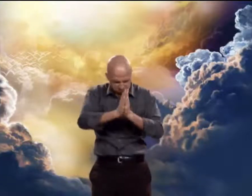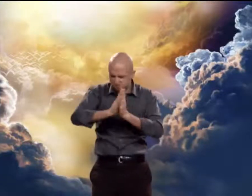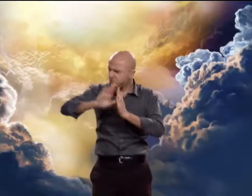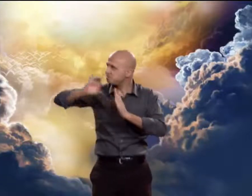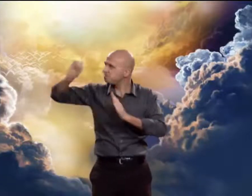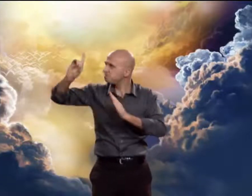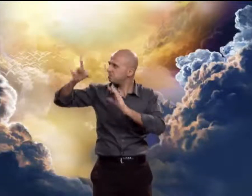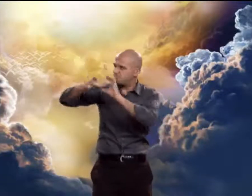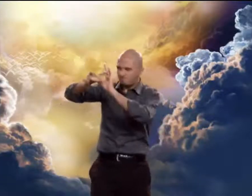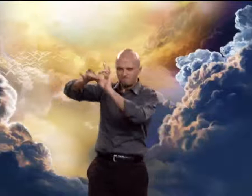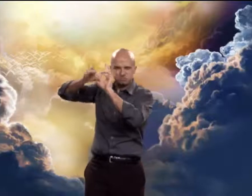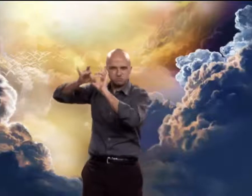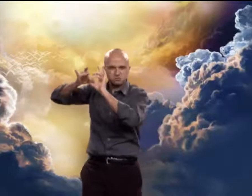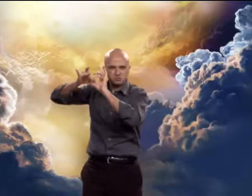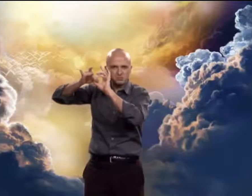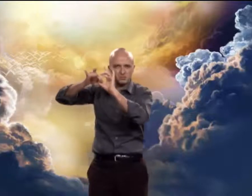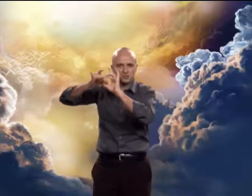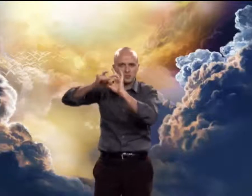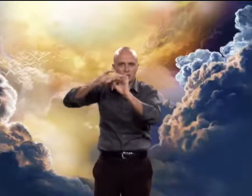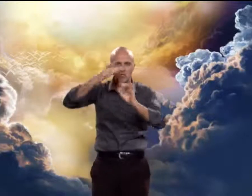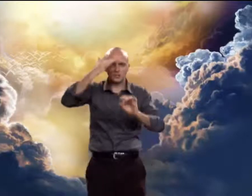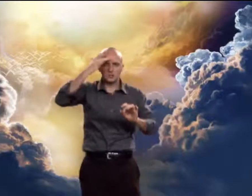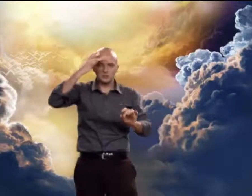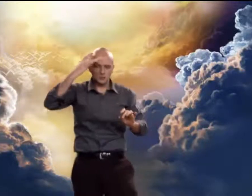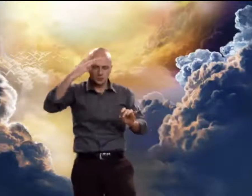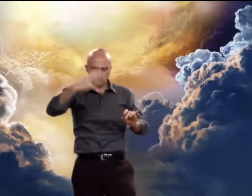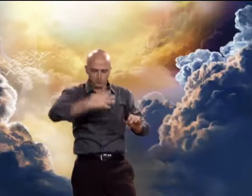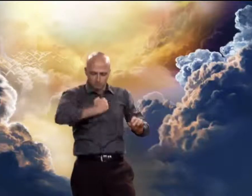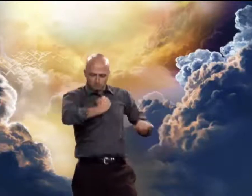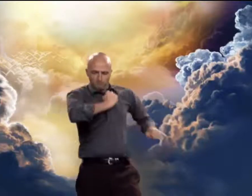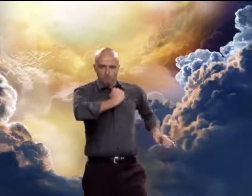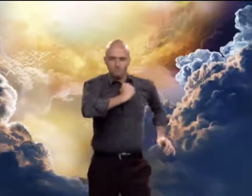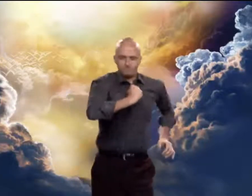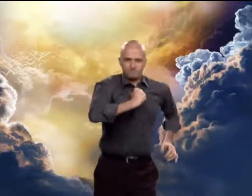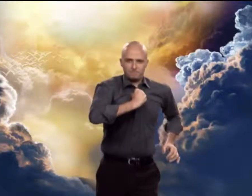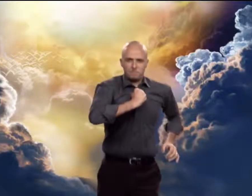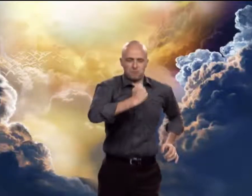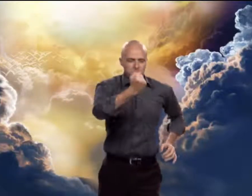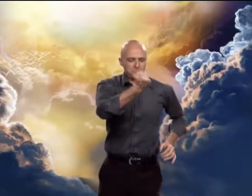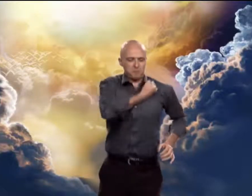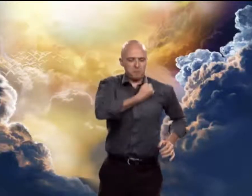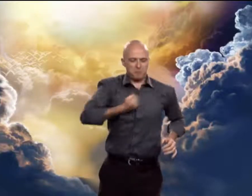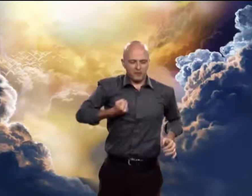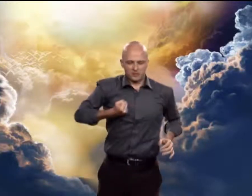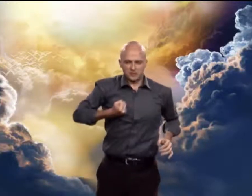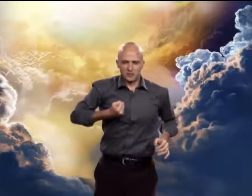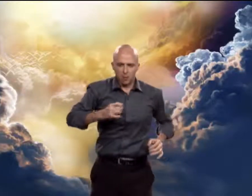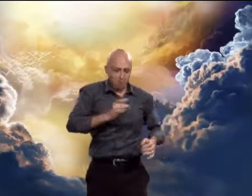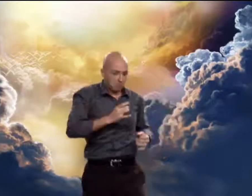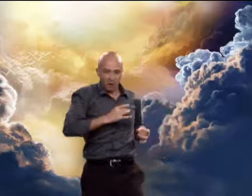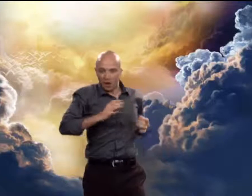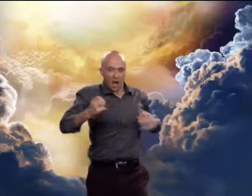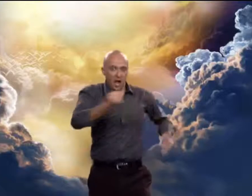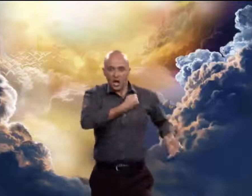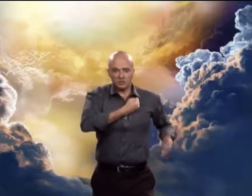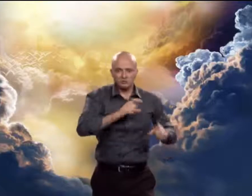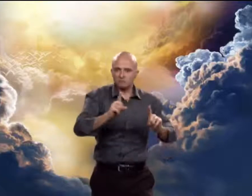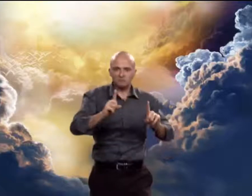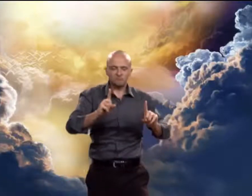nuvens com grande poder e glória. O Apocalipse descreve assim alguns dos sinais que antecedem o retorno de Jesus.